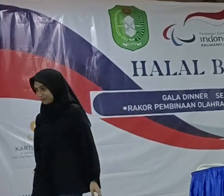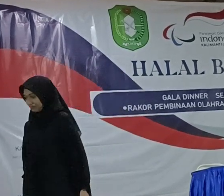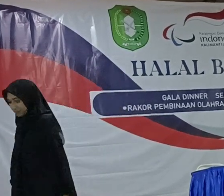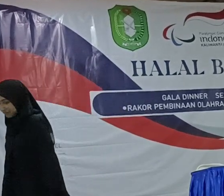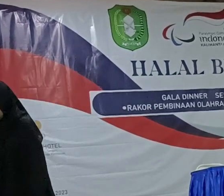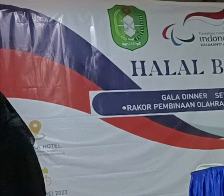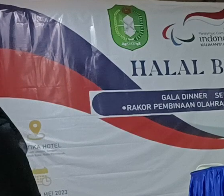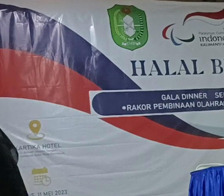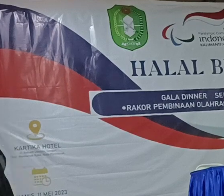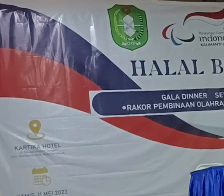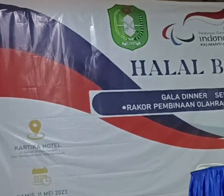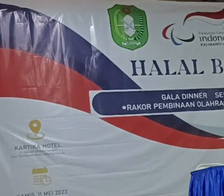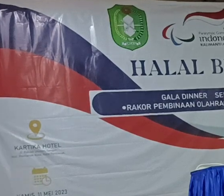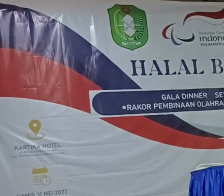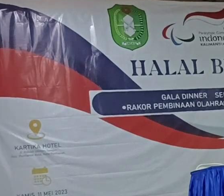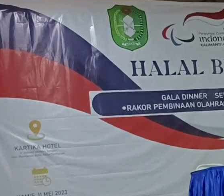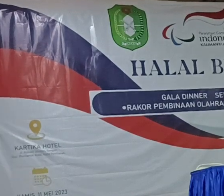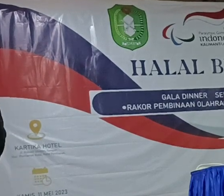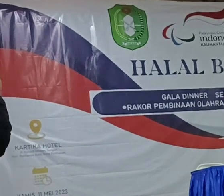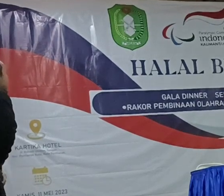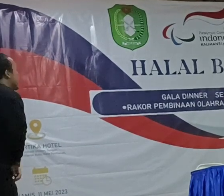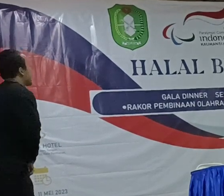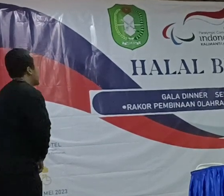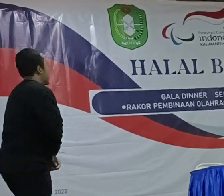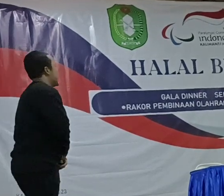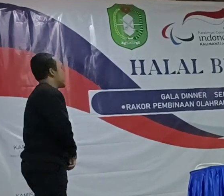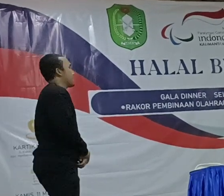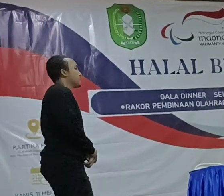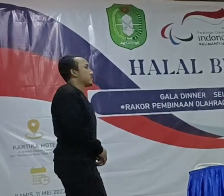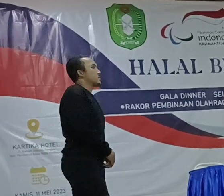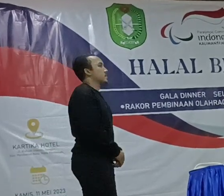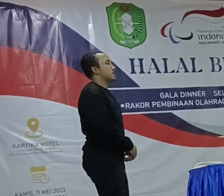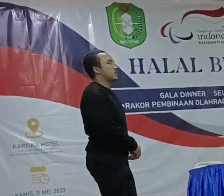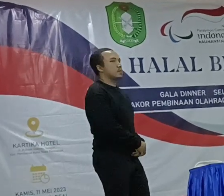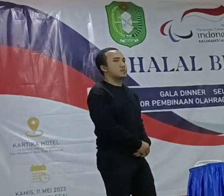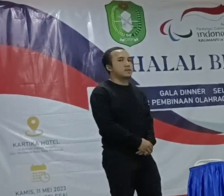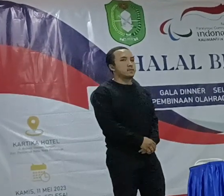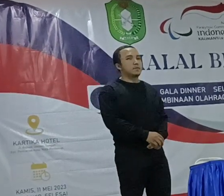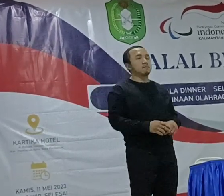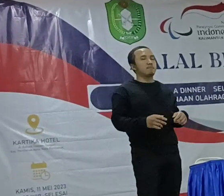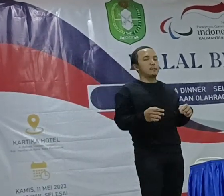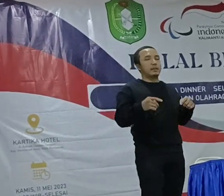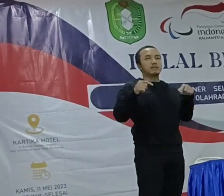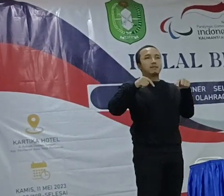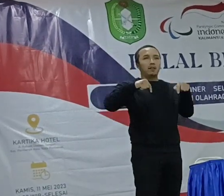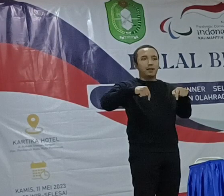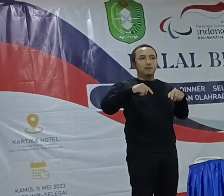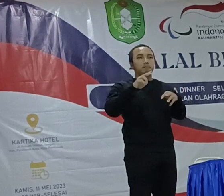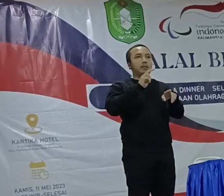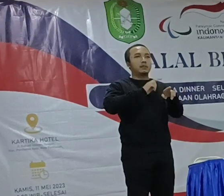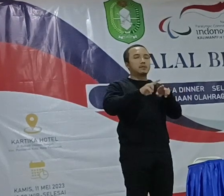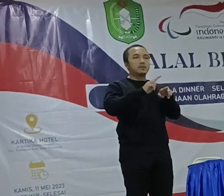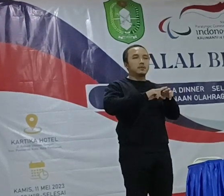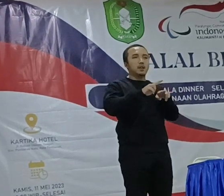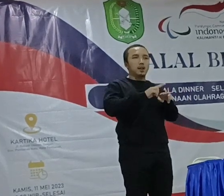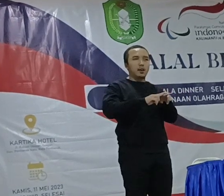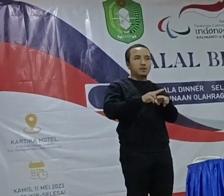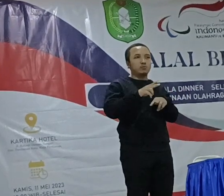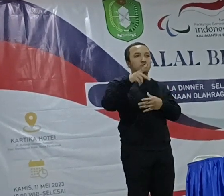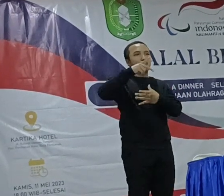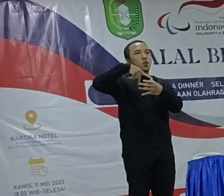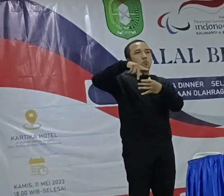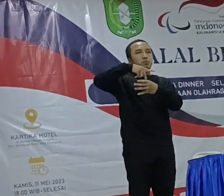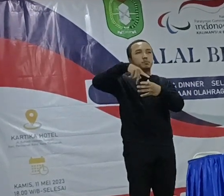yang sifatnya hanya pelatihan selesai. Jadi sekarang pelatihan barista kita dapat 10 orang, 6